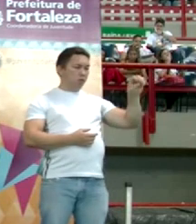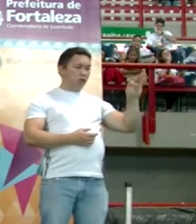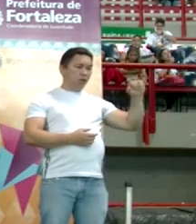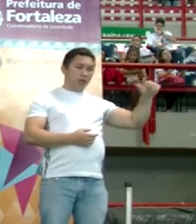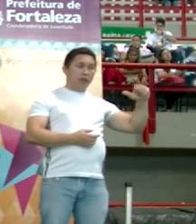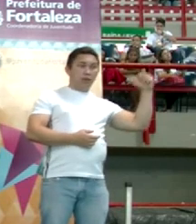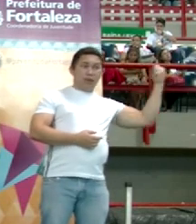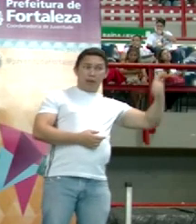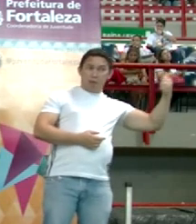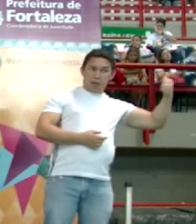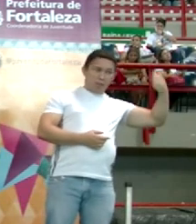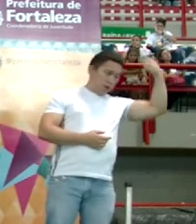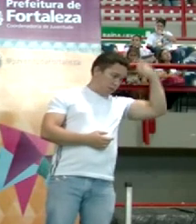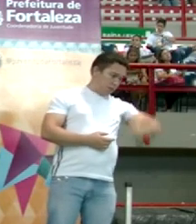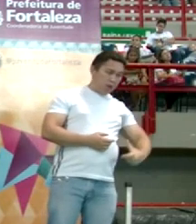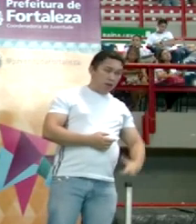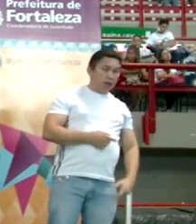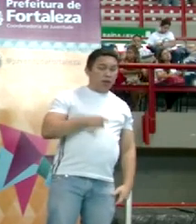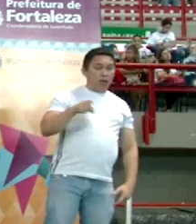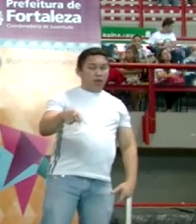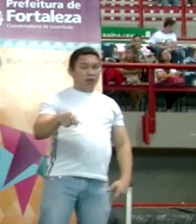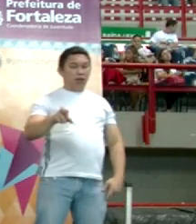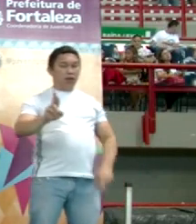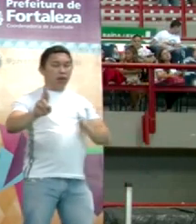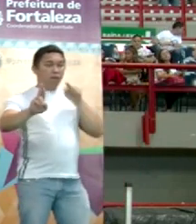função referencial, nós temos o predomínio de quê?